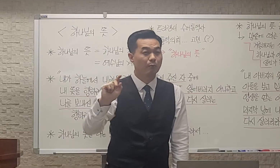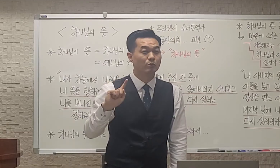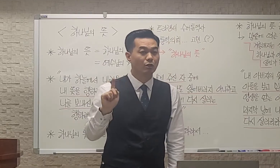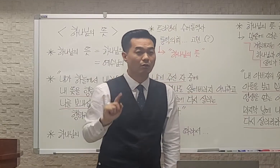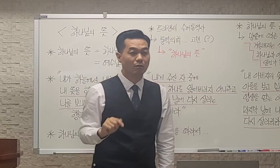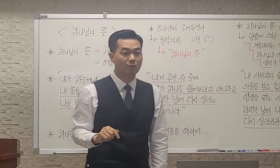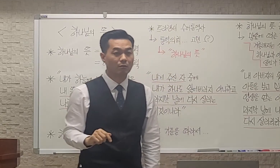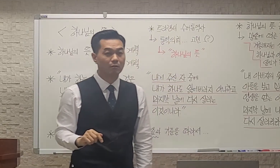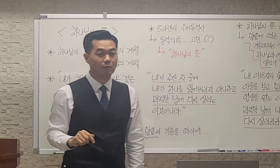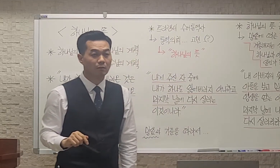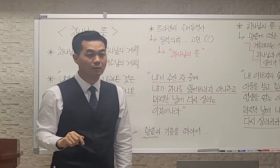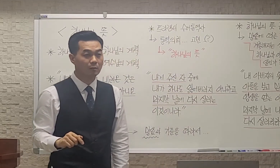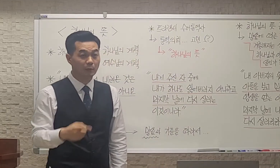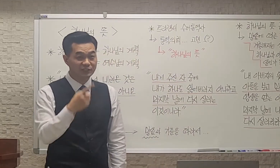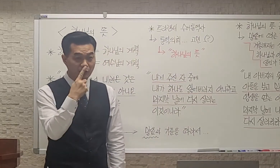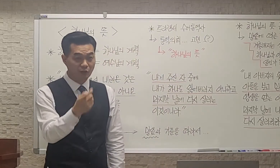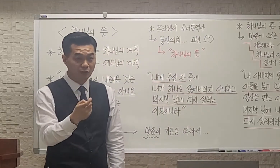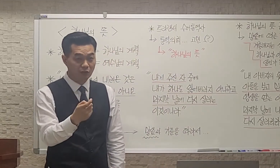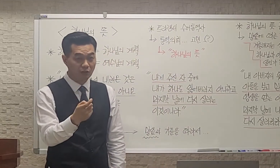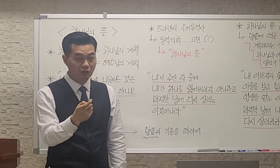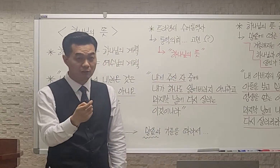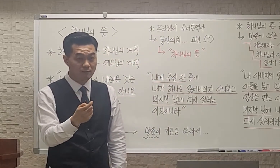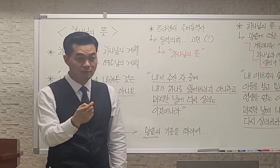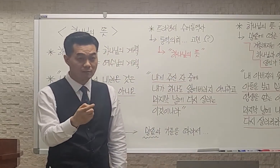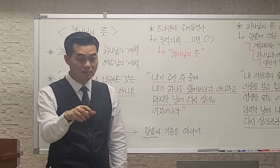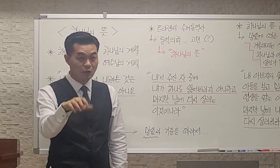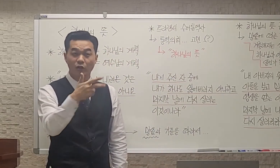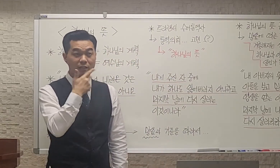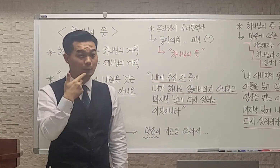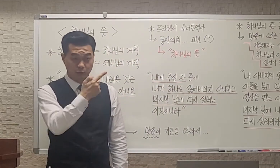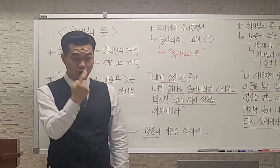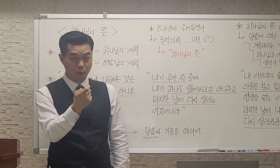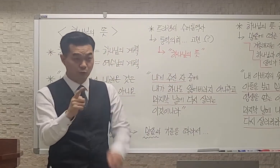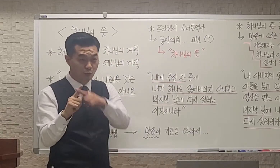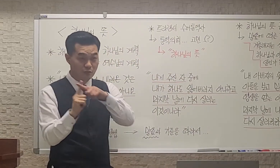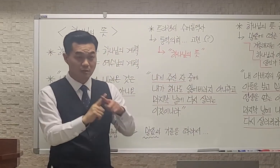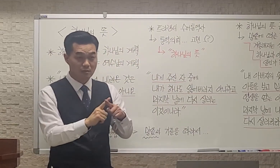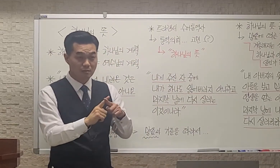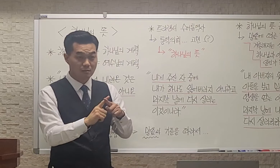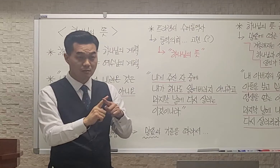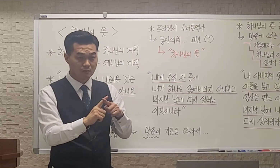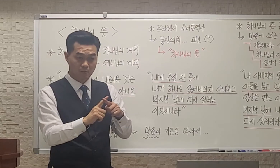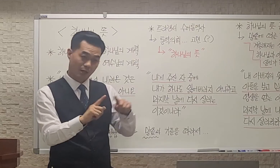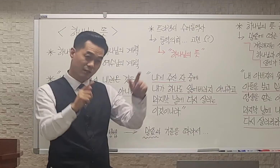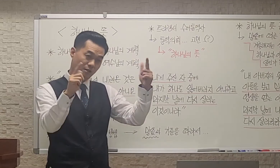뭐죠? 멋있어요? 영어니까 멋있죠 무조건? 아니에요.